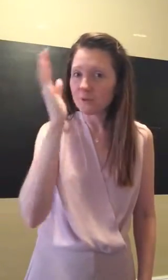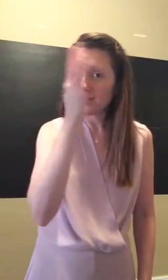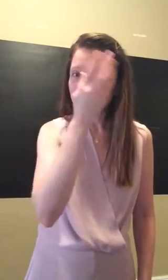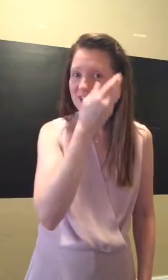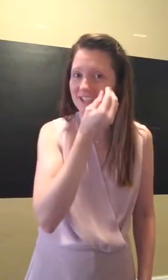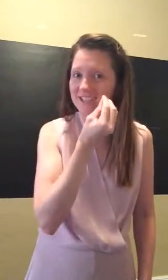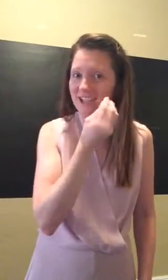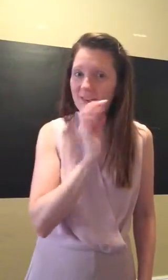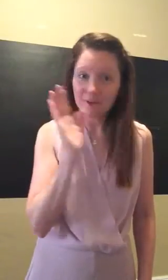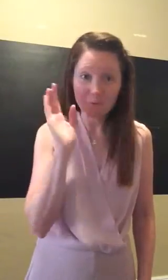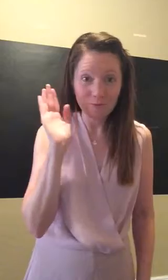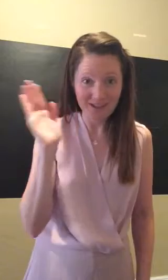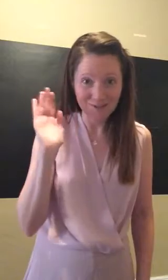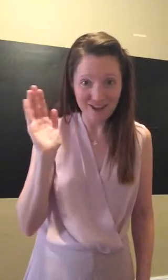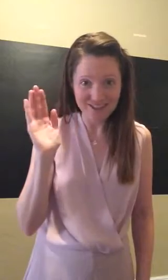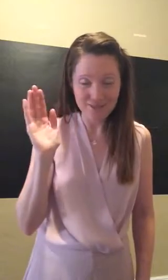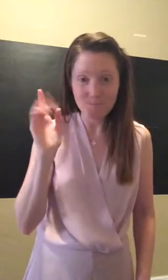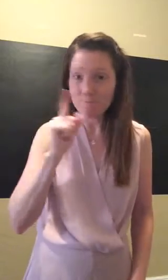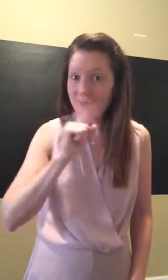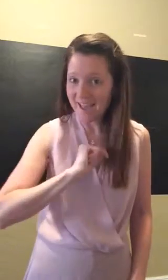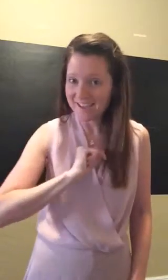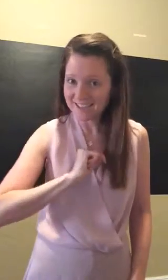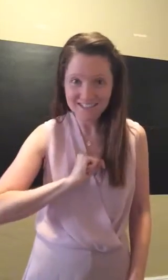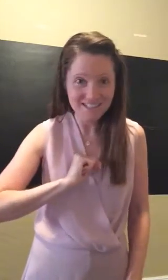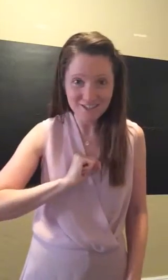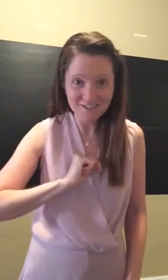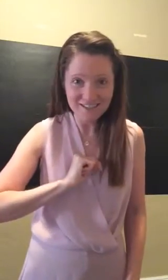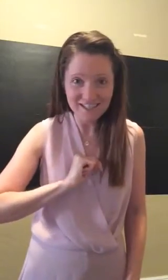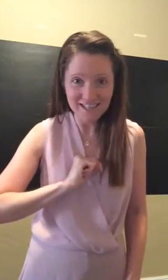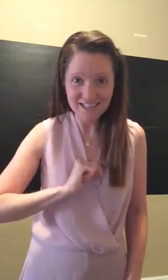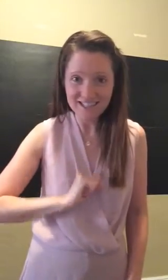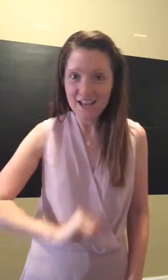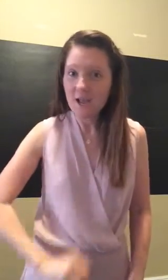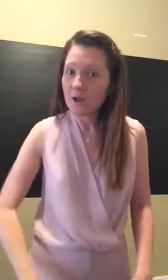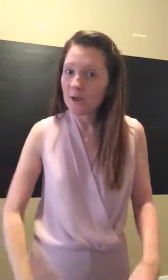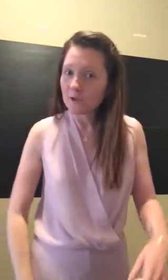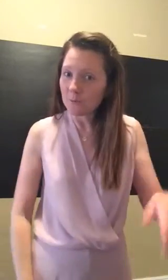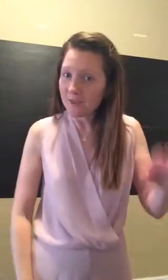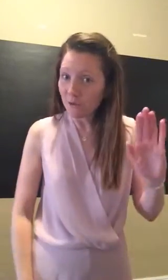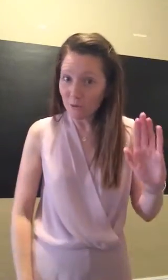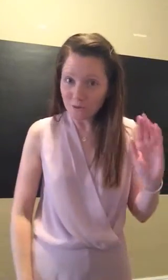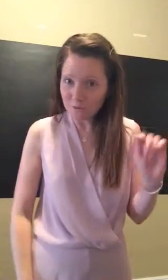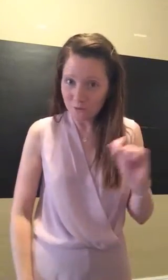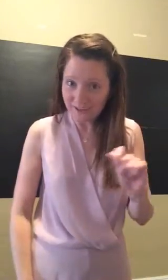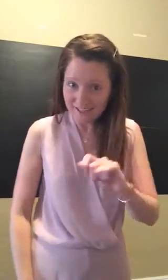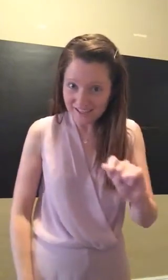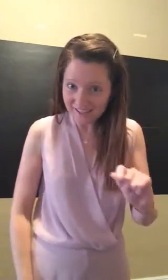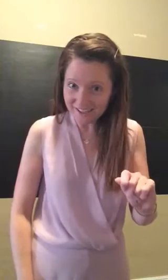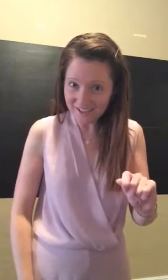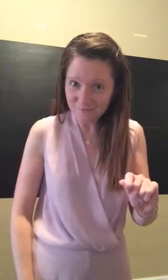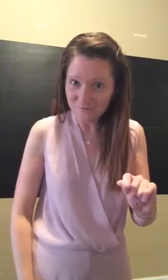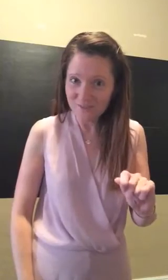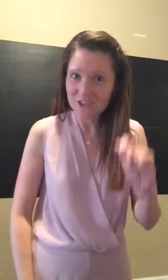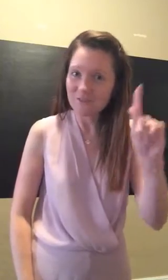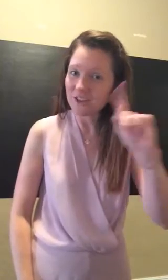premier geste avec mon main droite. Mais, si tu utilises ton main gauche pour écrire, tu vas